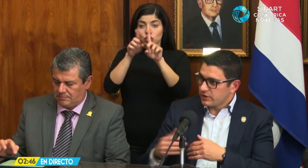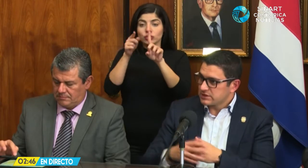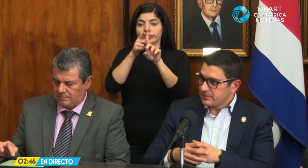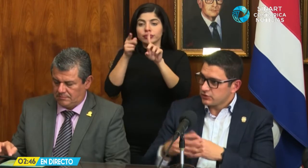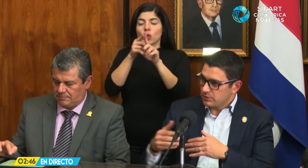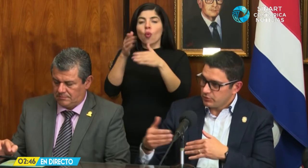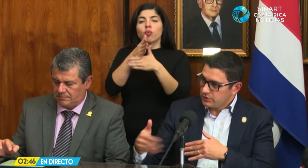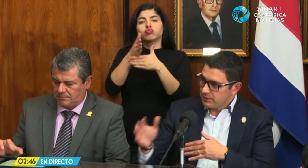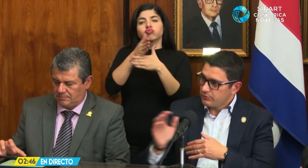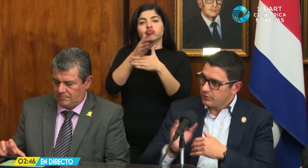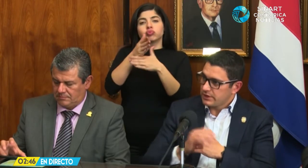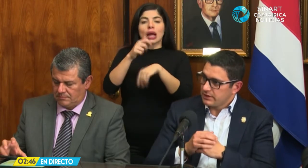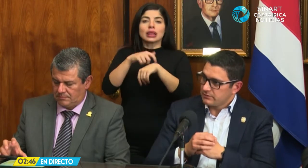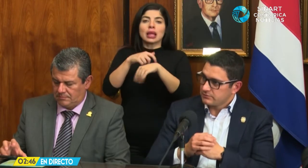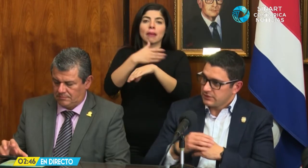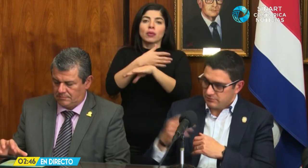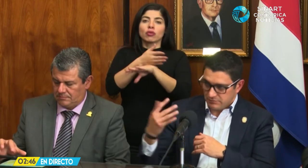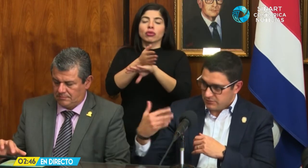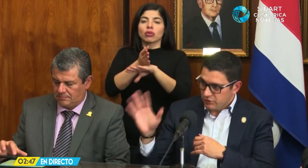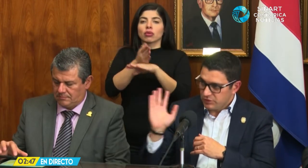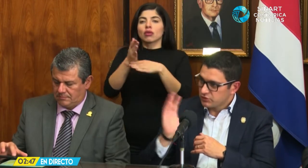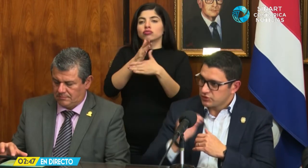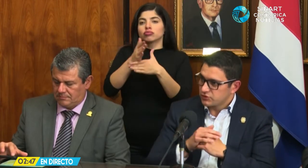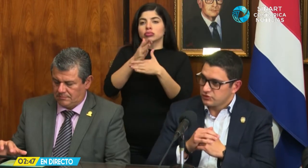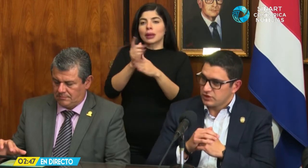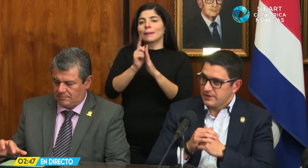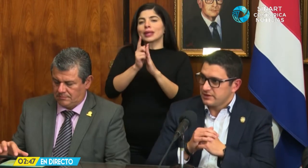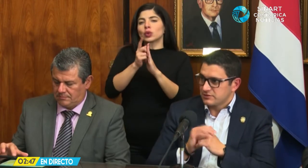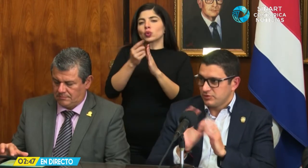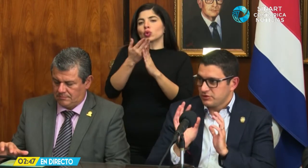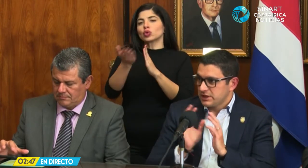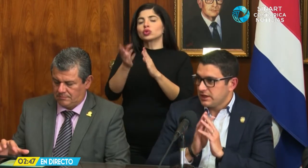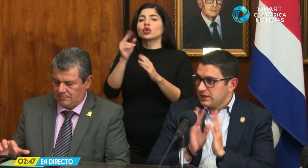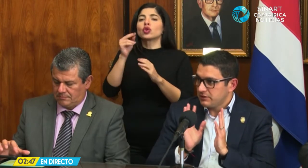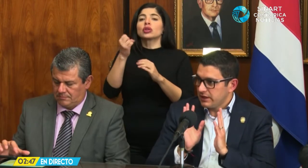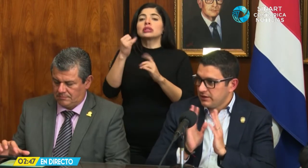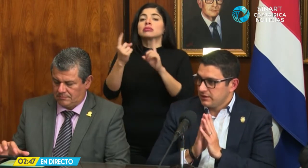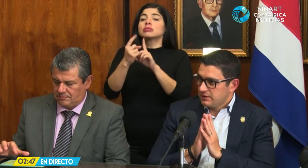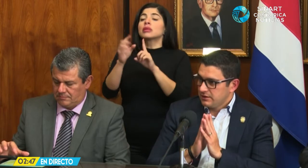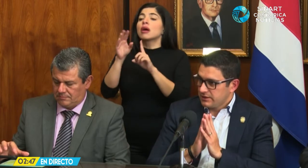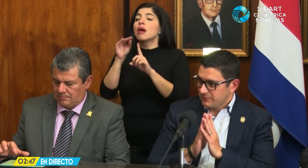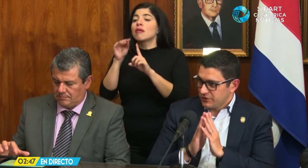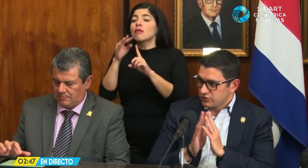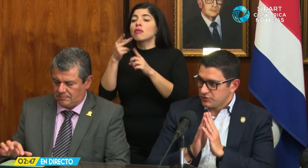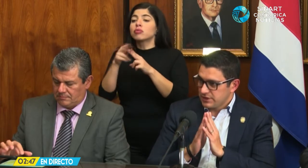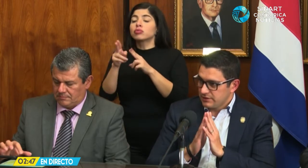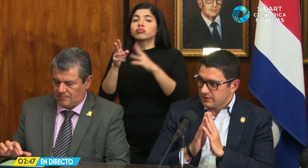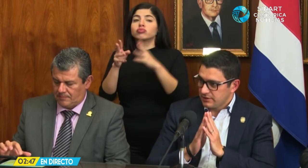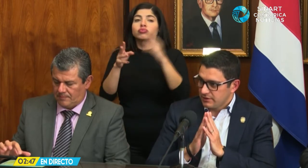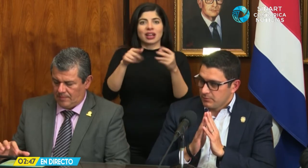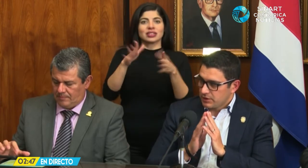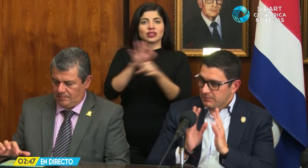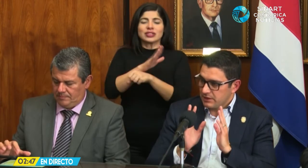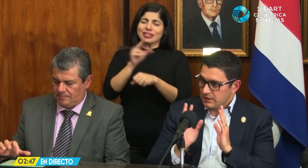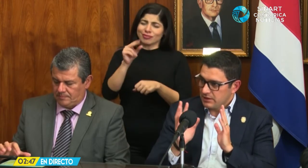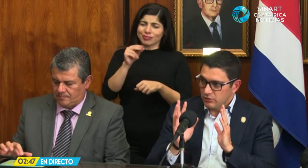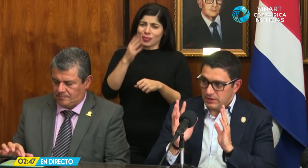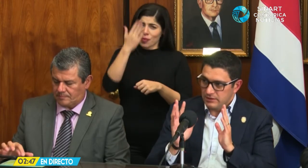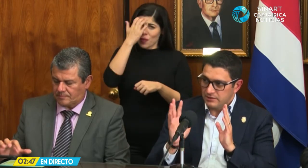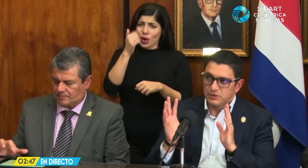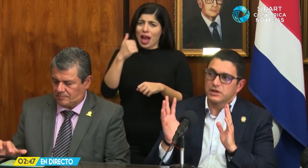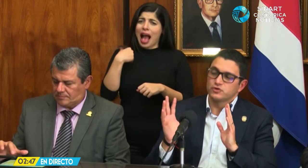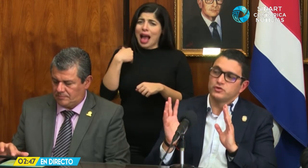compartiendo con esa persona por un tiempo, ¿verdad?, de varios minutos. No solamente es como que yo llegué y le hablé y ya, eso es suficiente. Porque también aquí